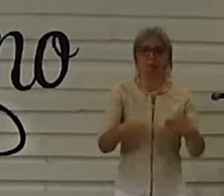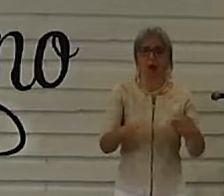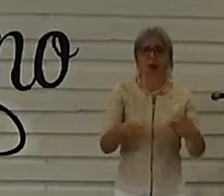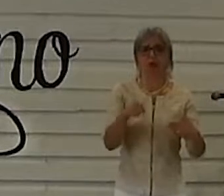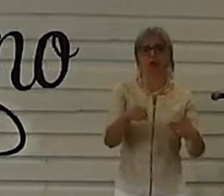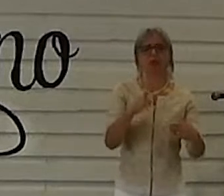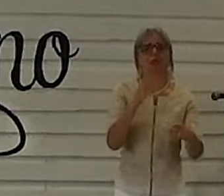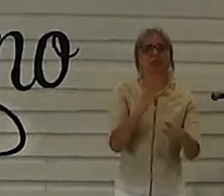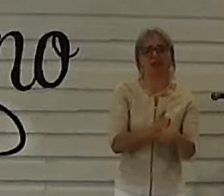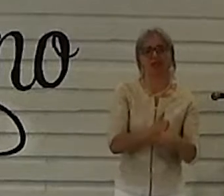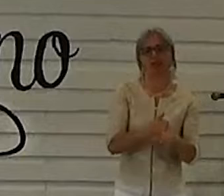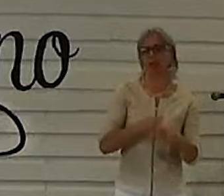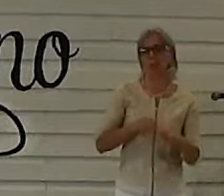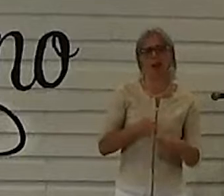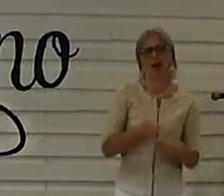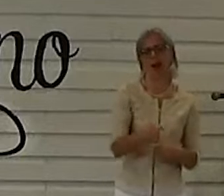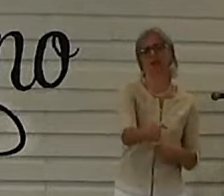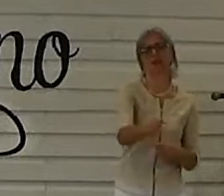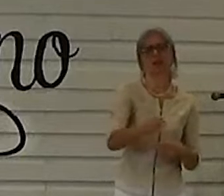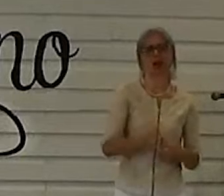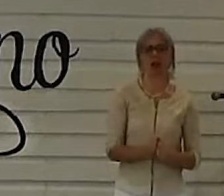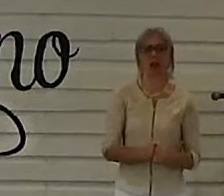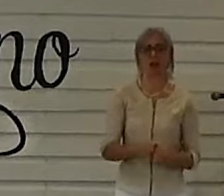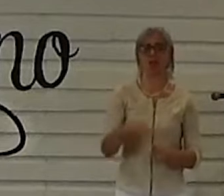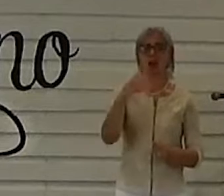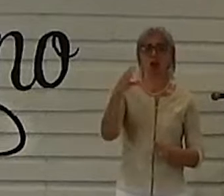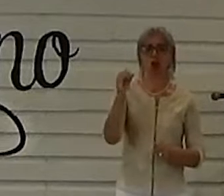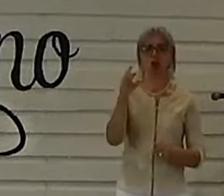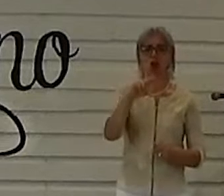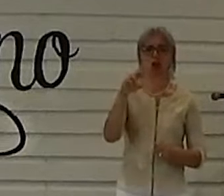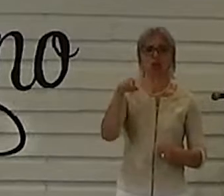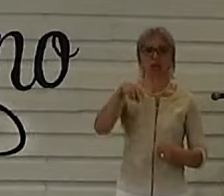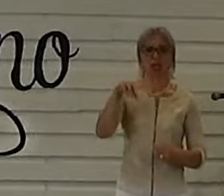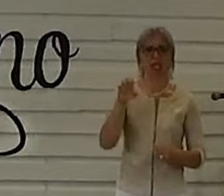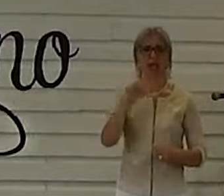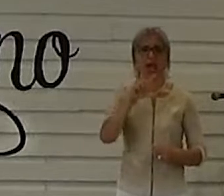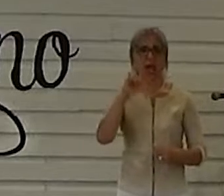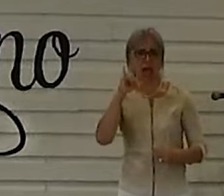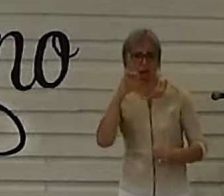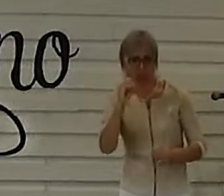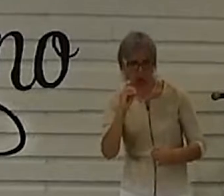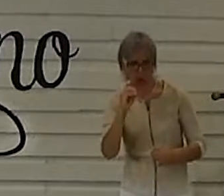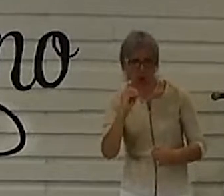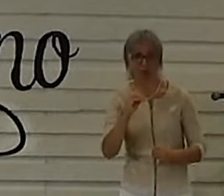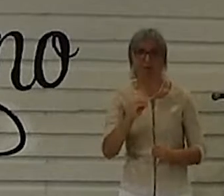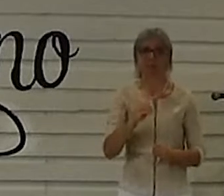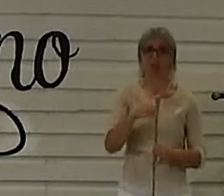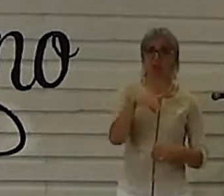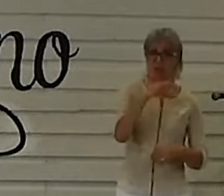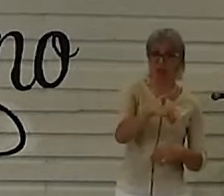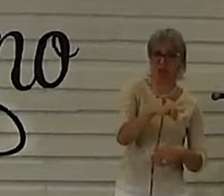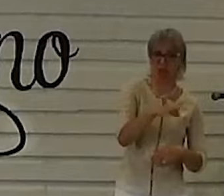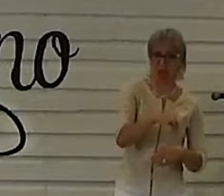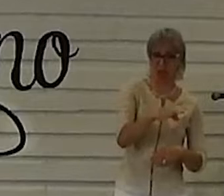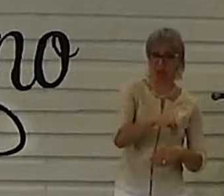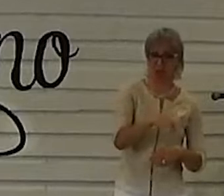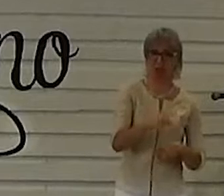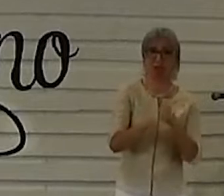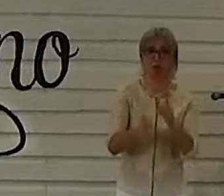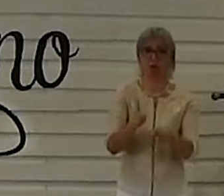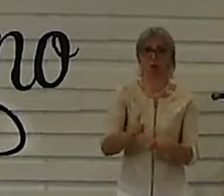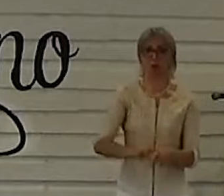conosceva Dio, pregava a Dio. Cornelio dava elemosine per il popolo di Dio. Ma cosa fece il